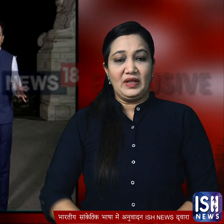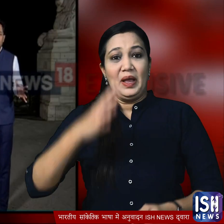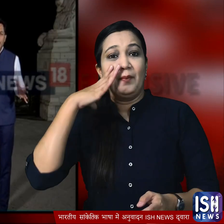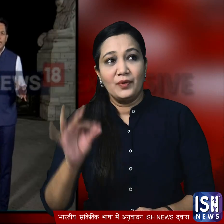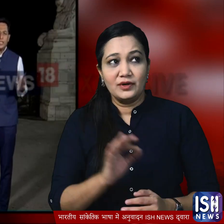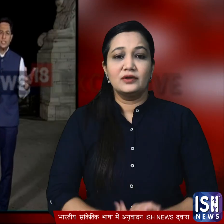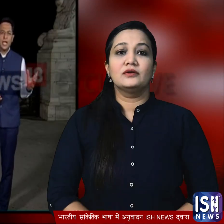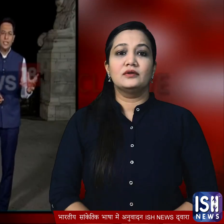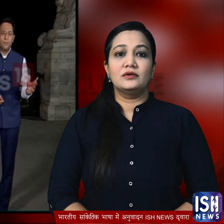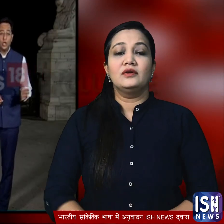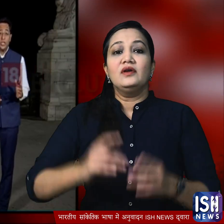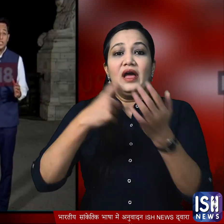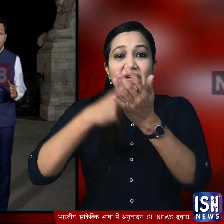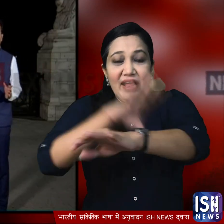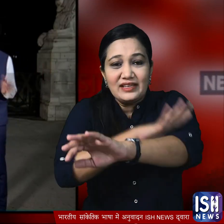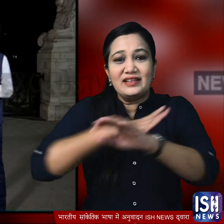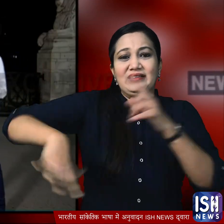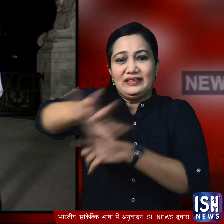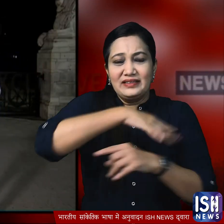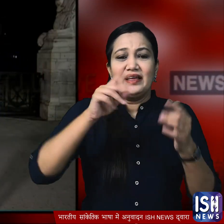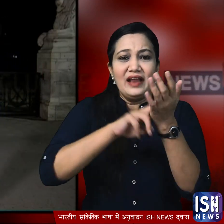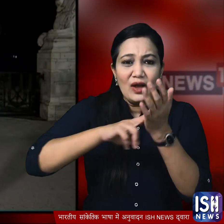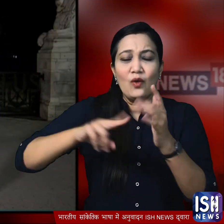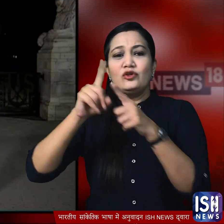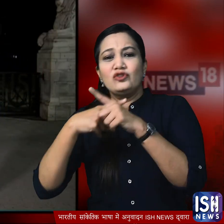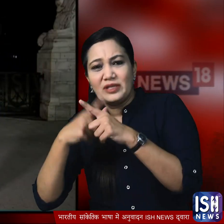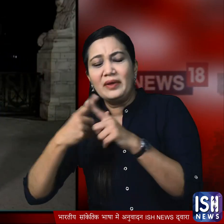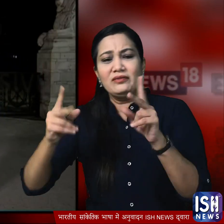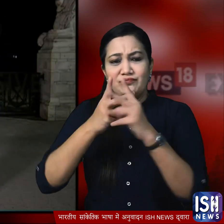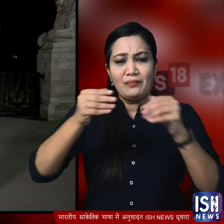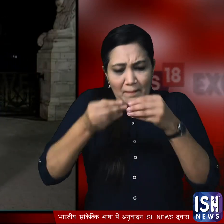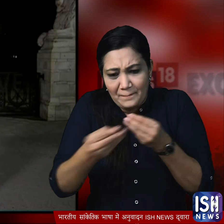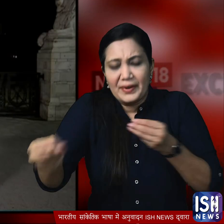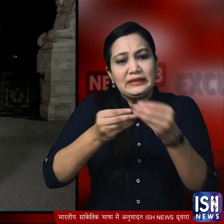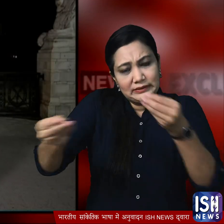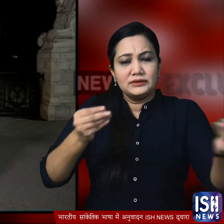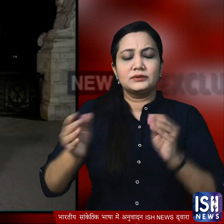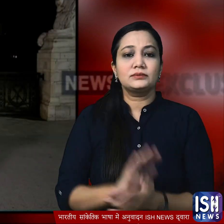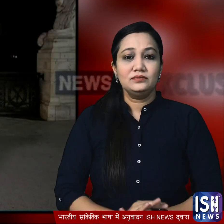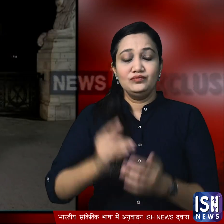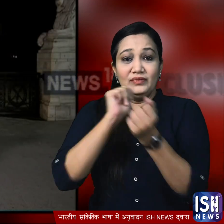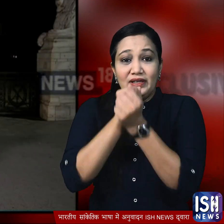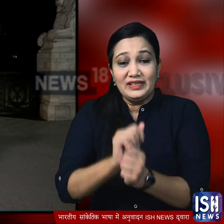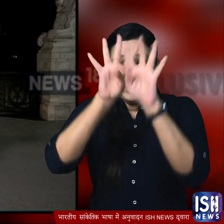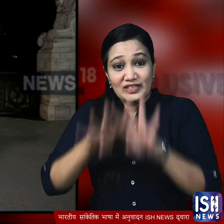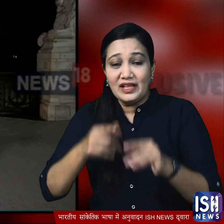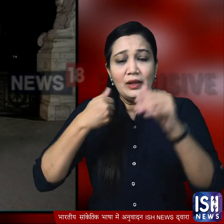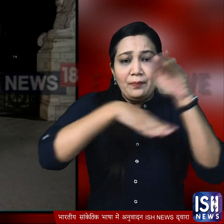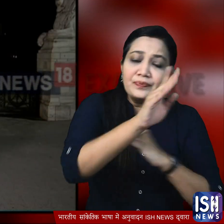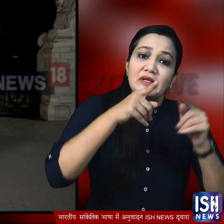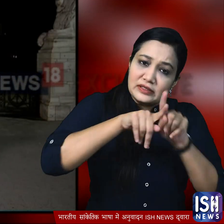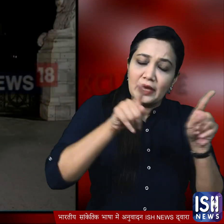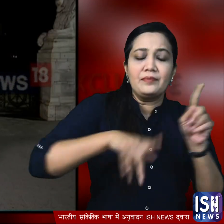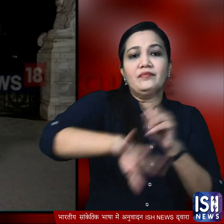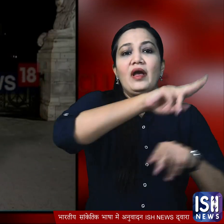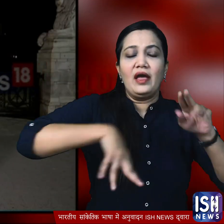सौ बात की एक बात यह कि राजस्थान का फलौदी कस्बा नागौर और जैसलमेर जिलों की सीमा के नजदीक है। वहां जेल से फरार सभी कैदी फलौदी के ही